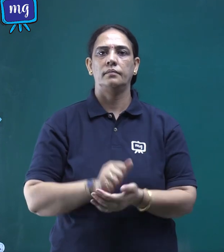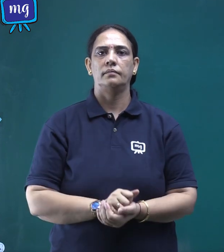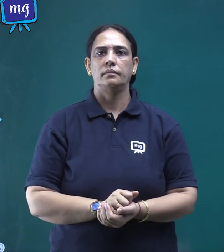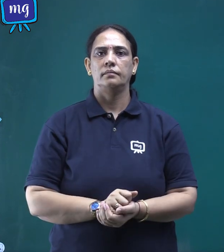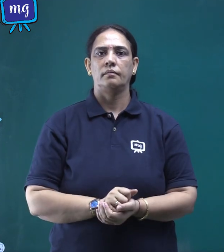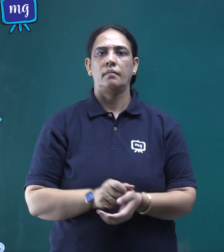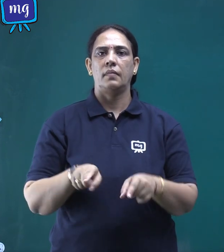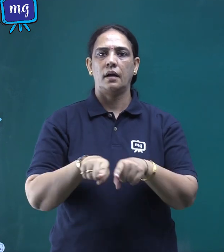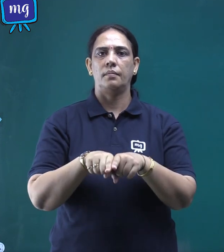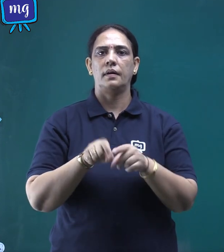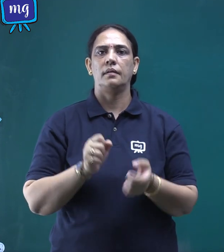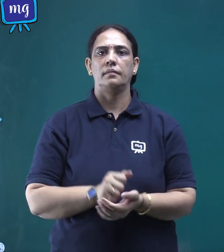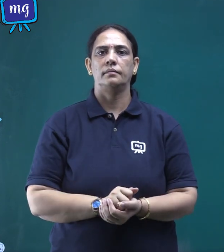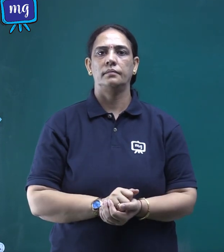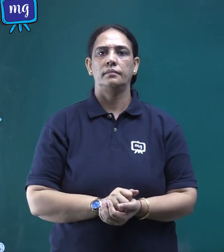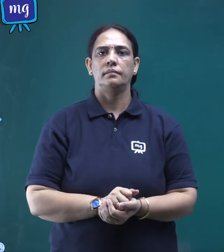बराबर